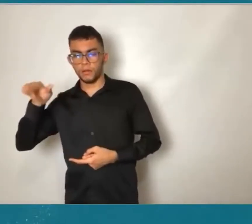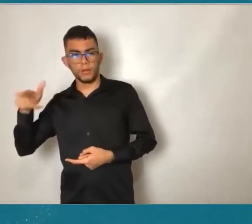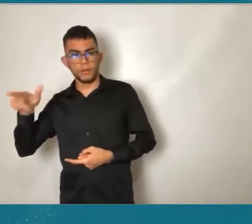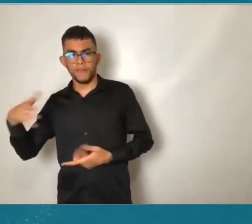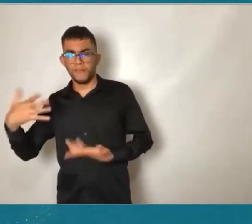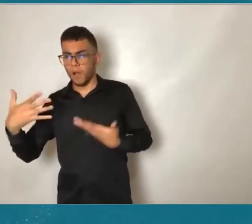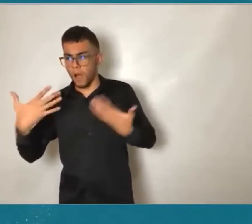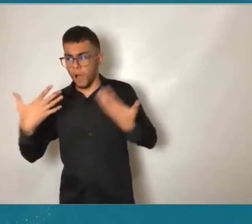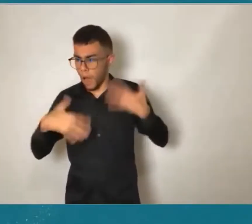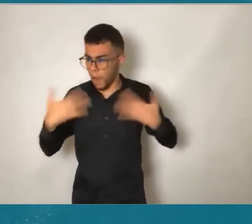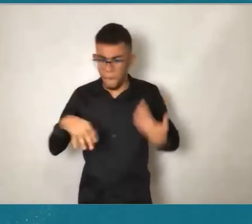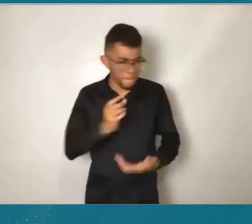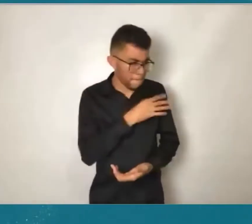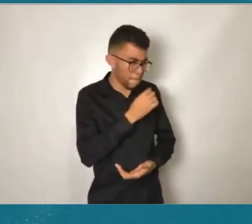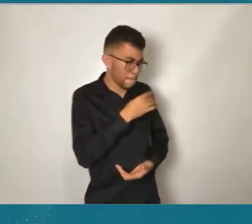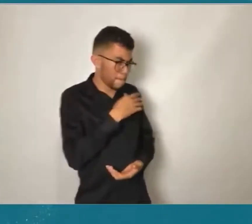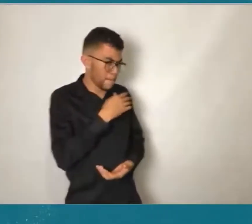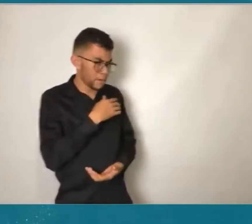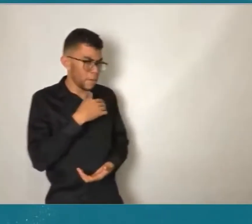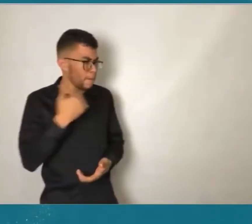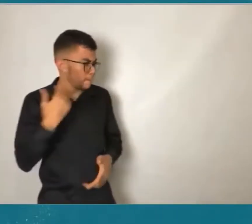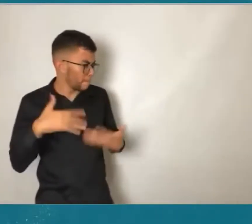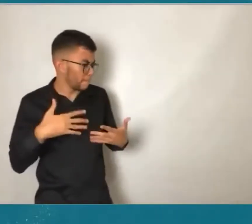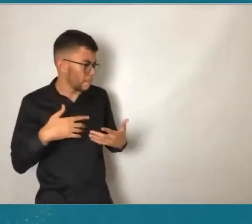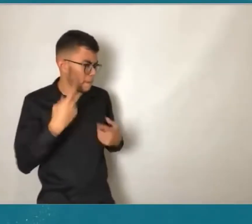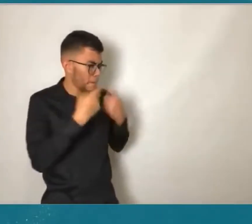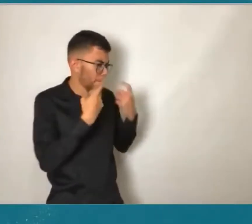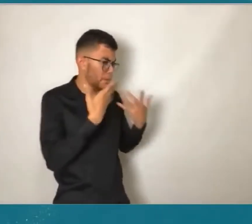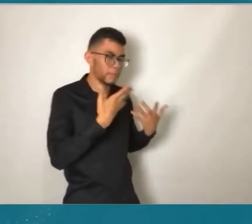continuar. Onde está essa